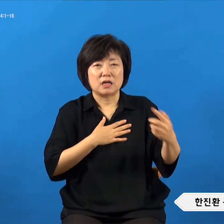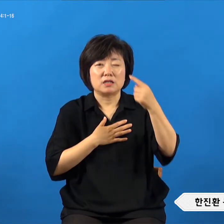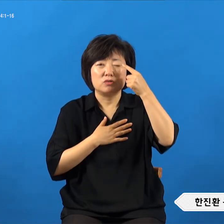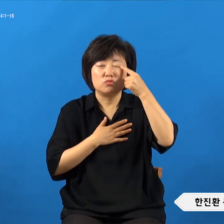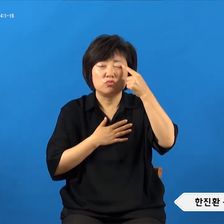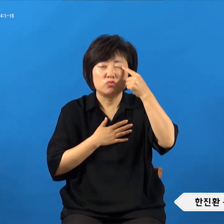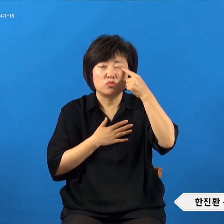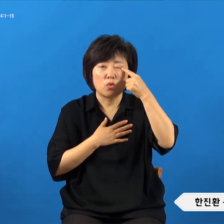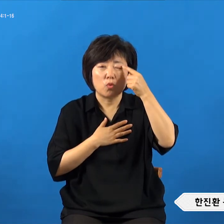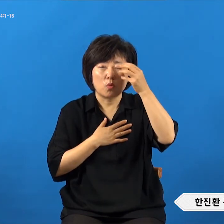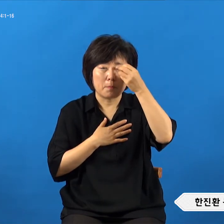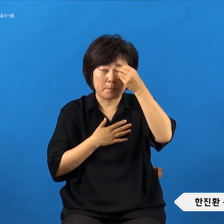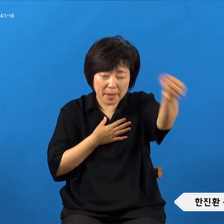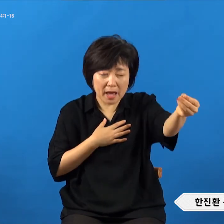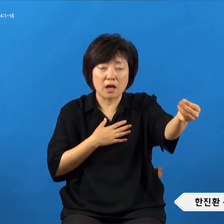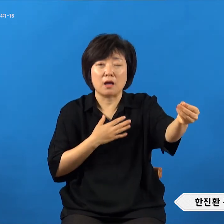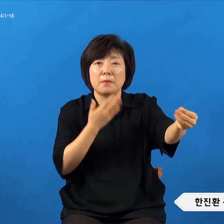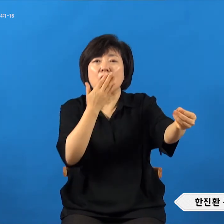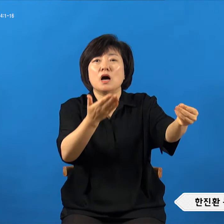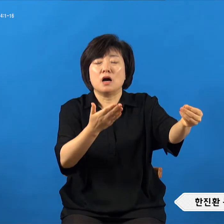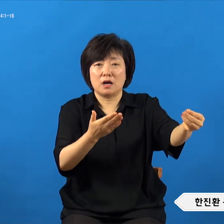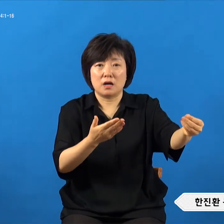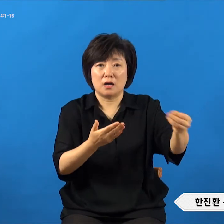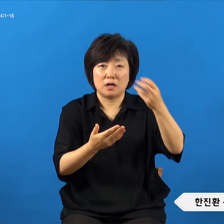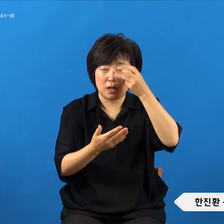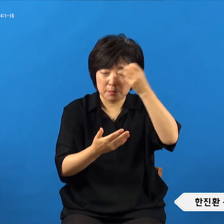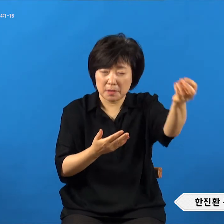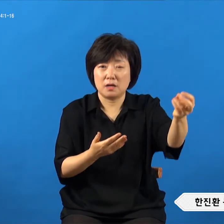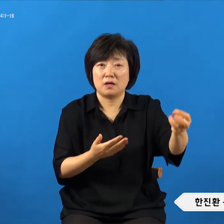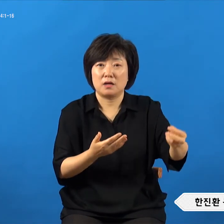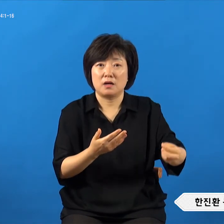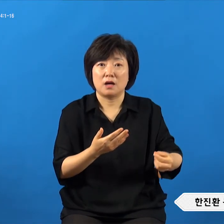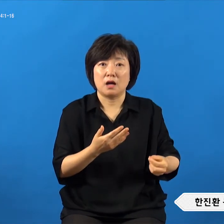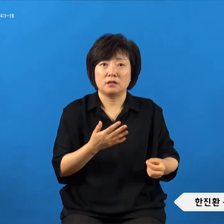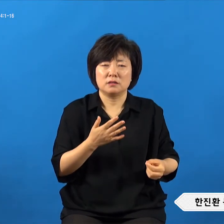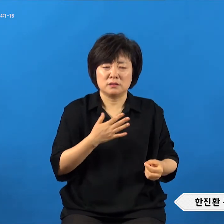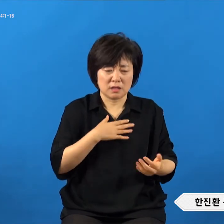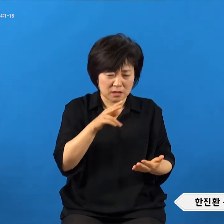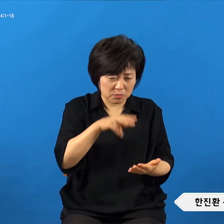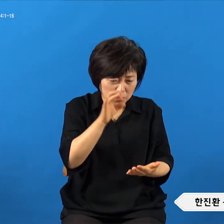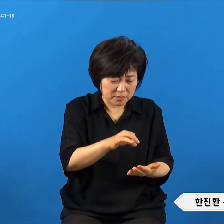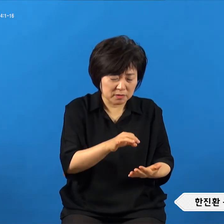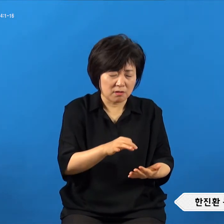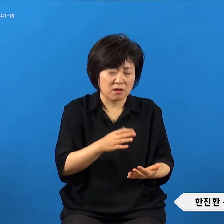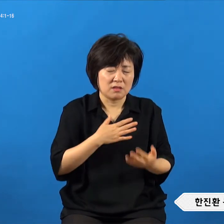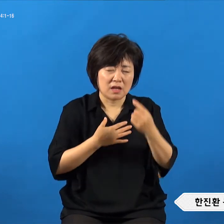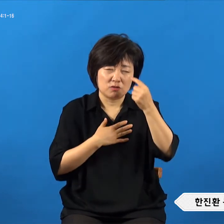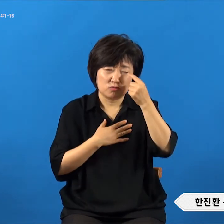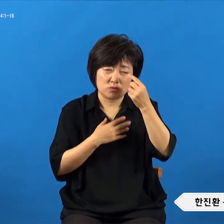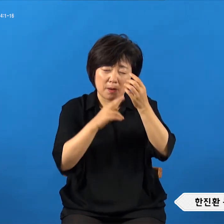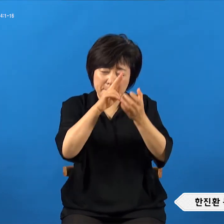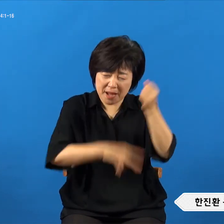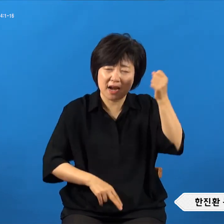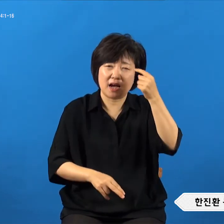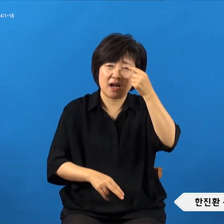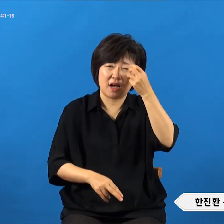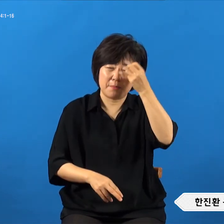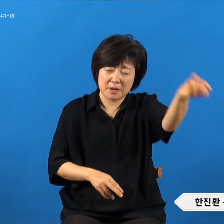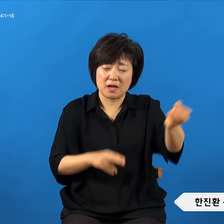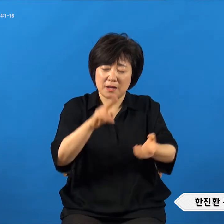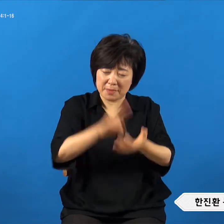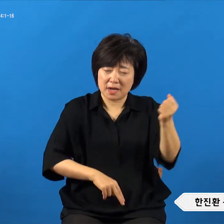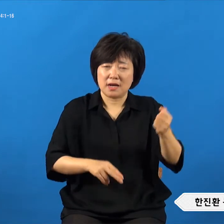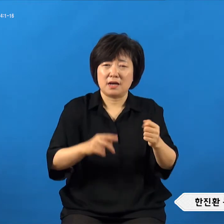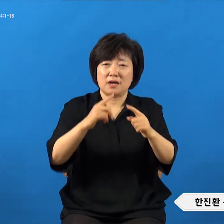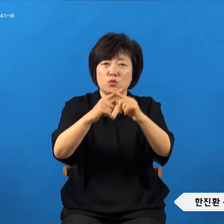구하는데 눈도 구한다 그렇게 되어 있습니다. 자기 그걸 보이면서 자기 눈을 팔아가지고